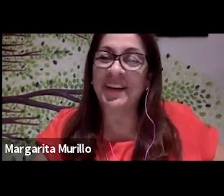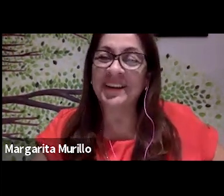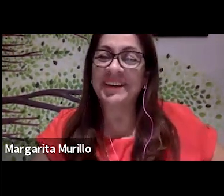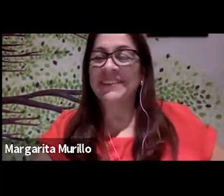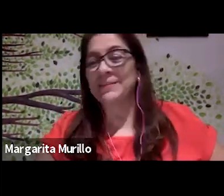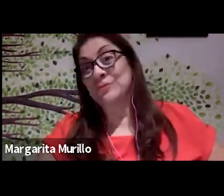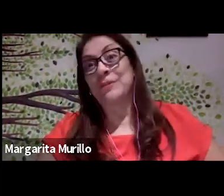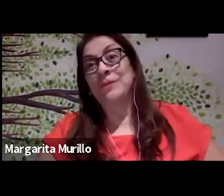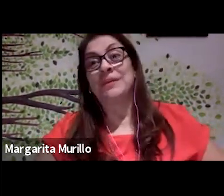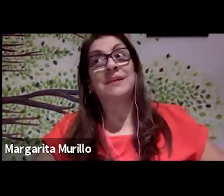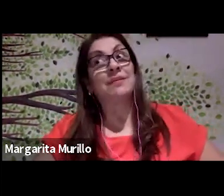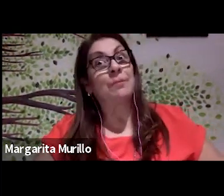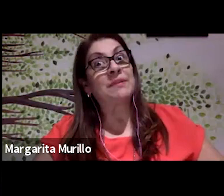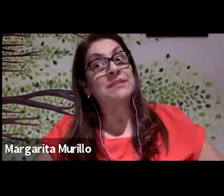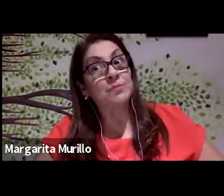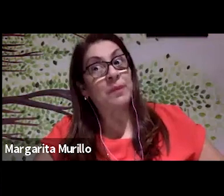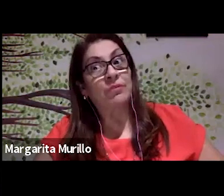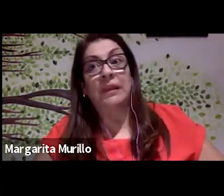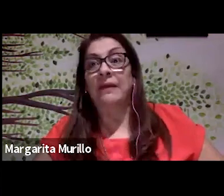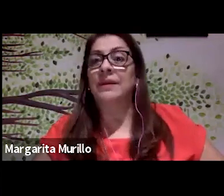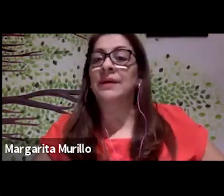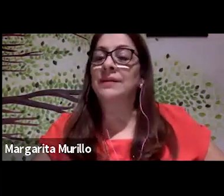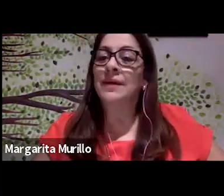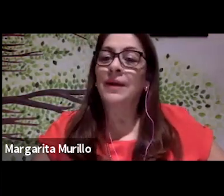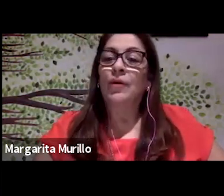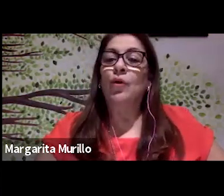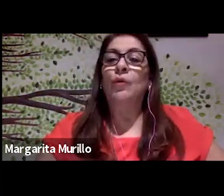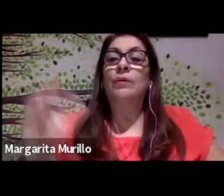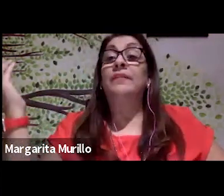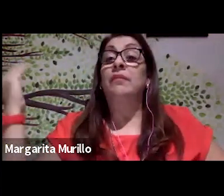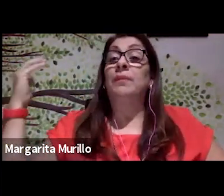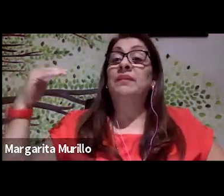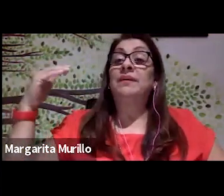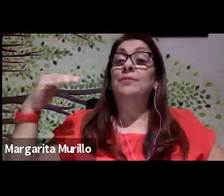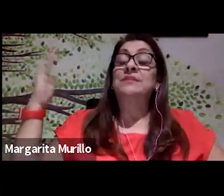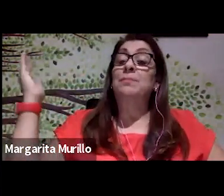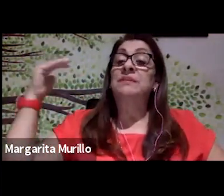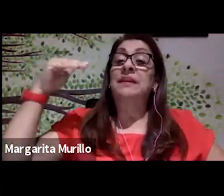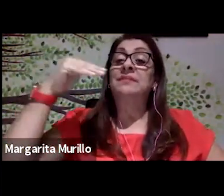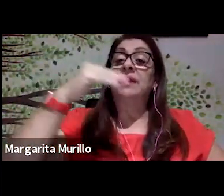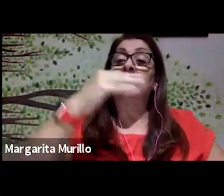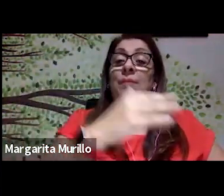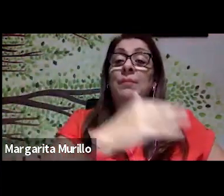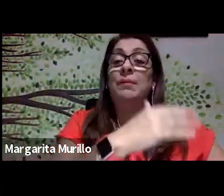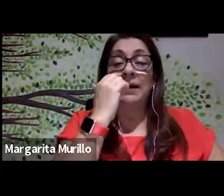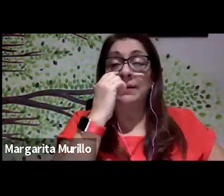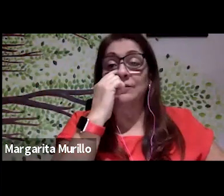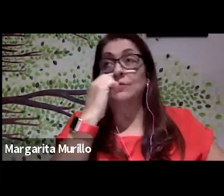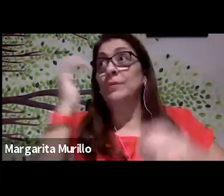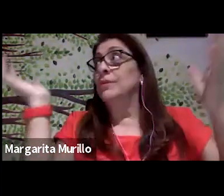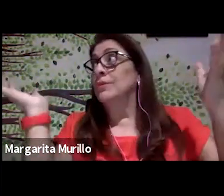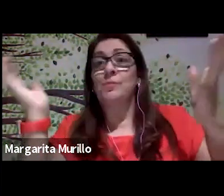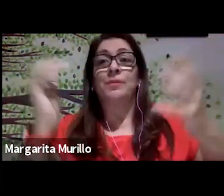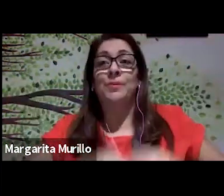a justificar que tenemos una vida así que de repente si mis perros ladran o de repente como dice pasa la tía o la mamá